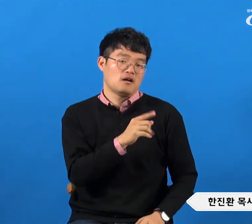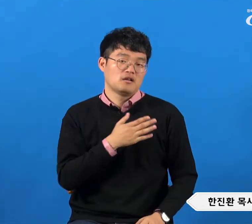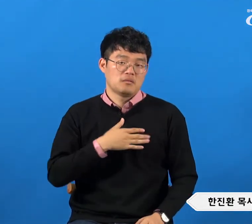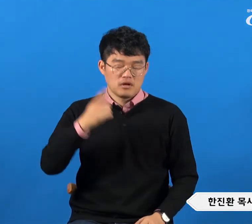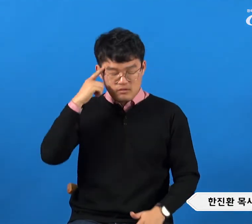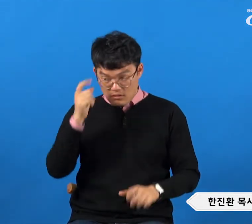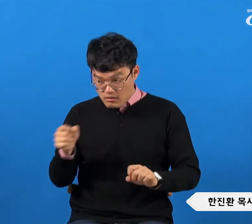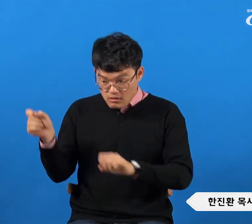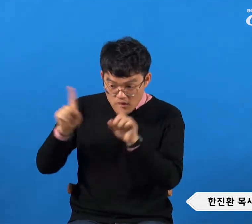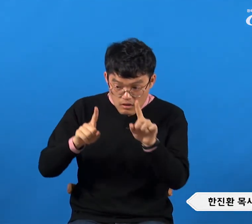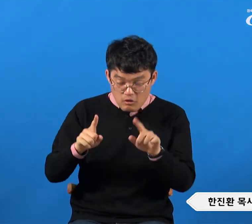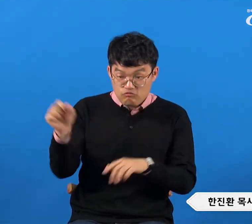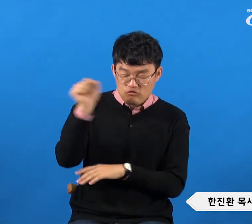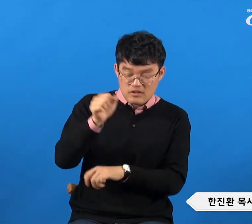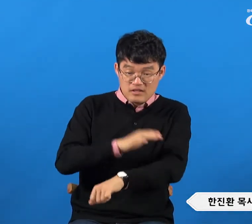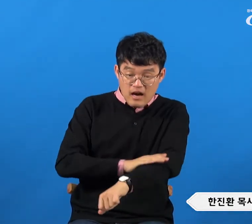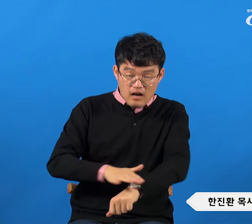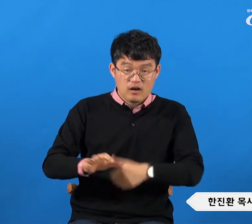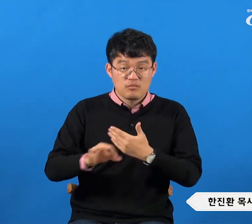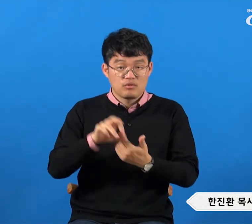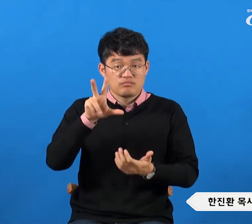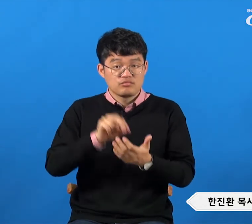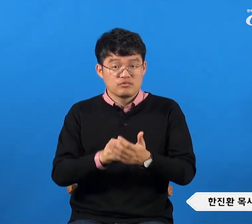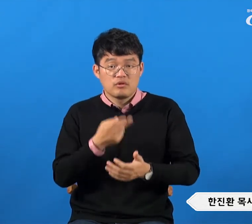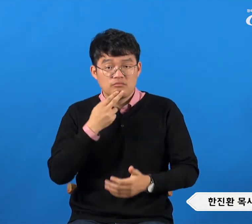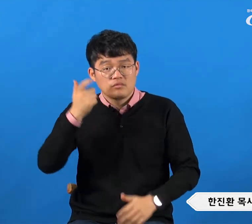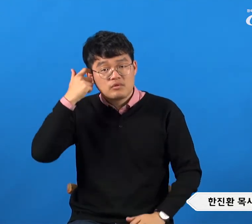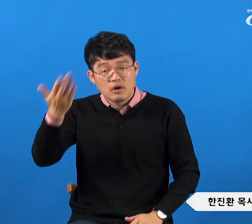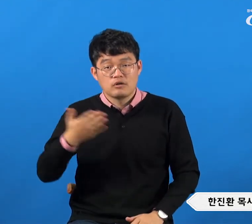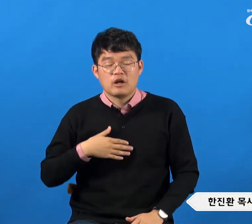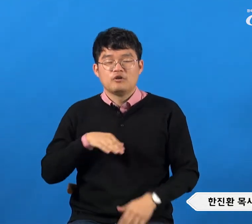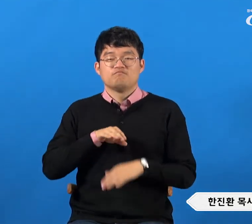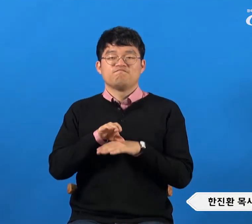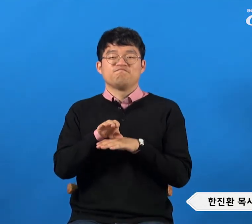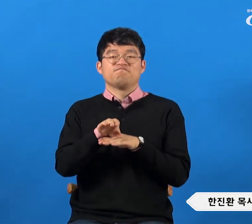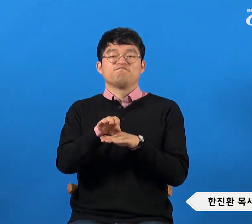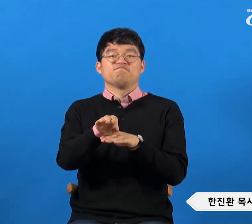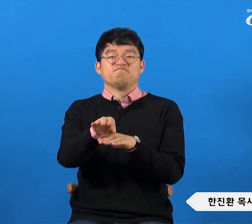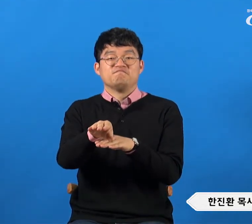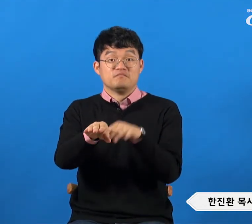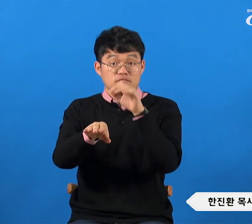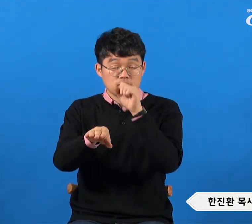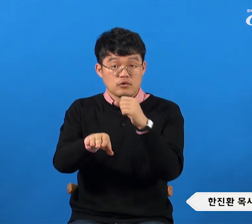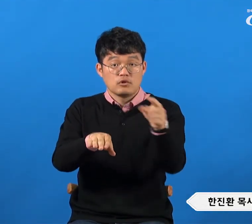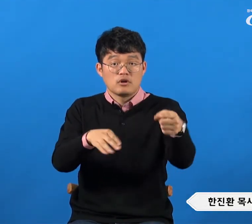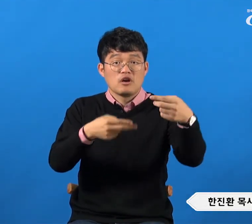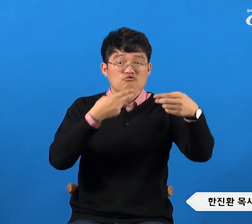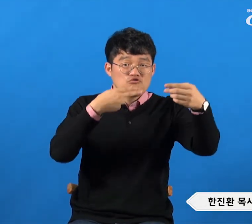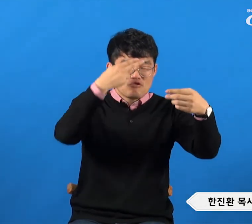운전 잘하면 아무 탈 없습니까? 술 먹고 중앙선 넘어서